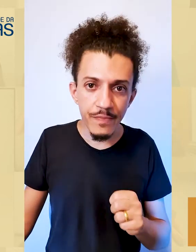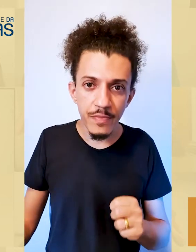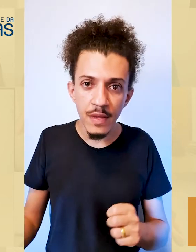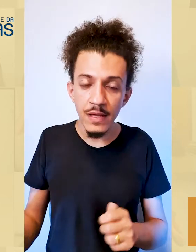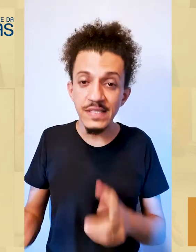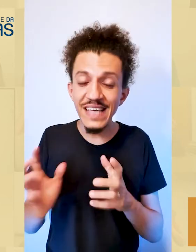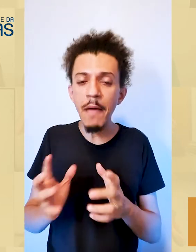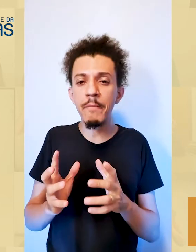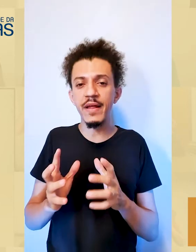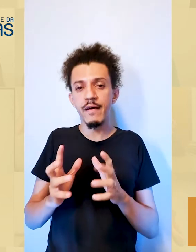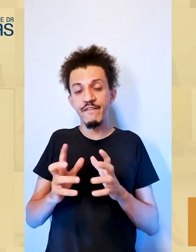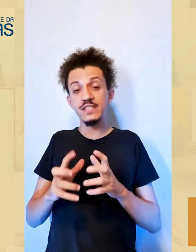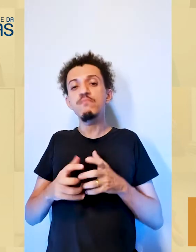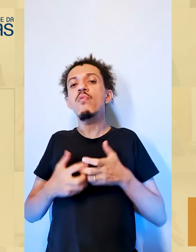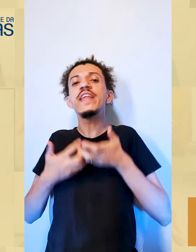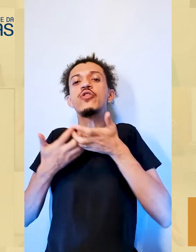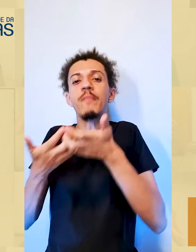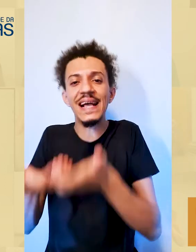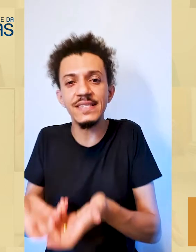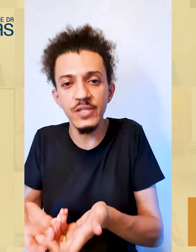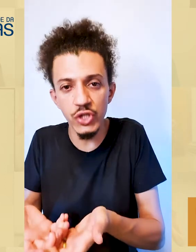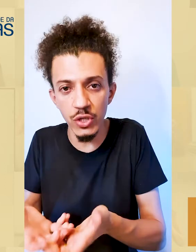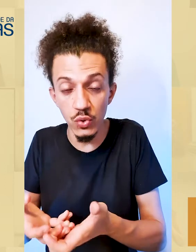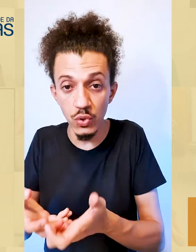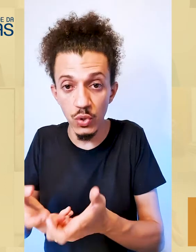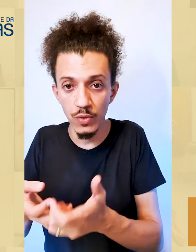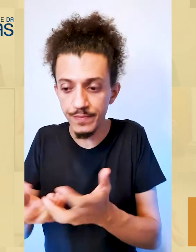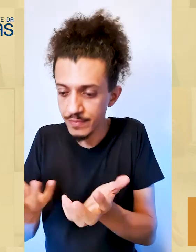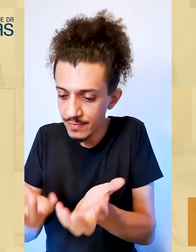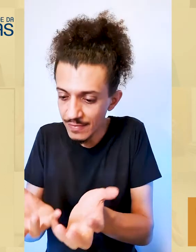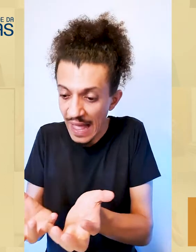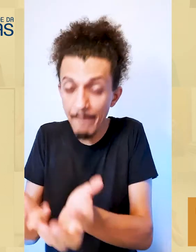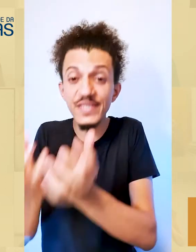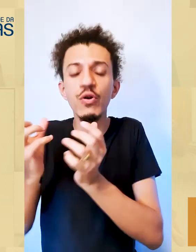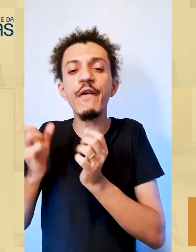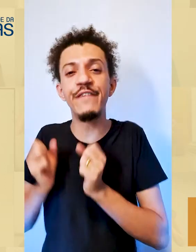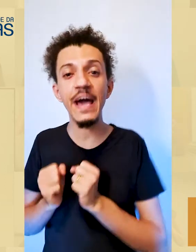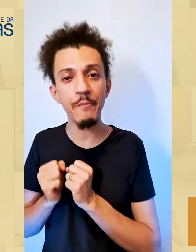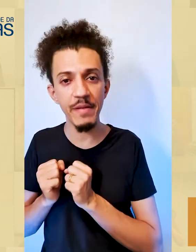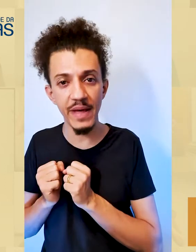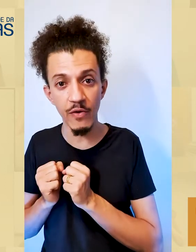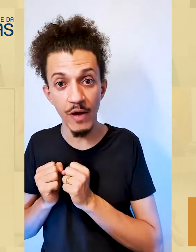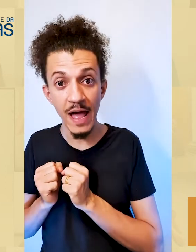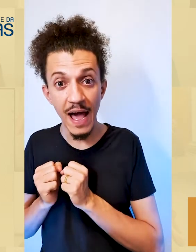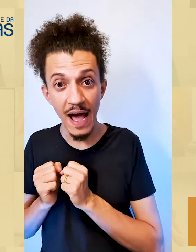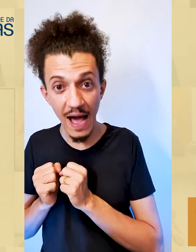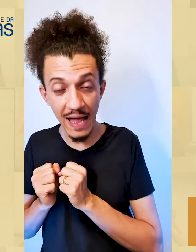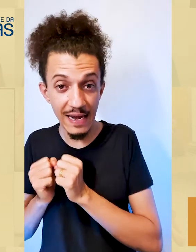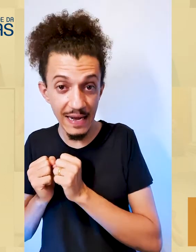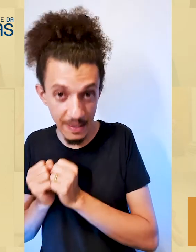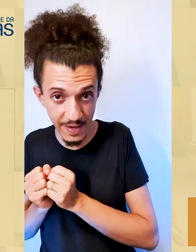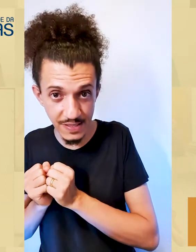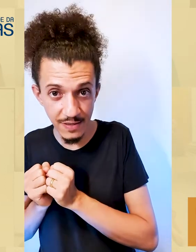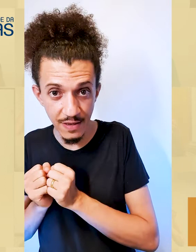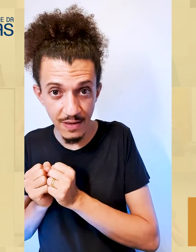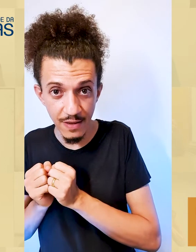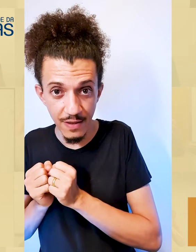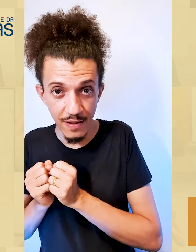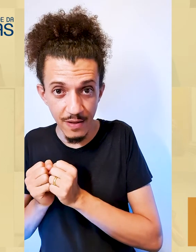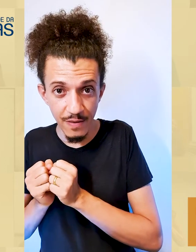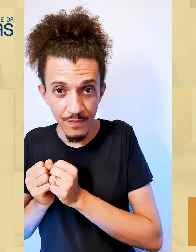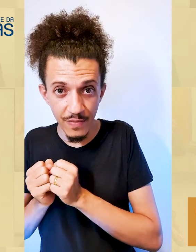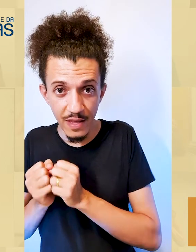Porém, sempre faz muito mais sentido o surdo absorver primeiro a Libras,